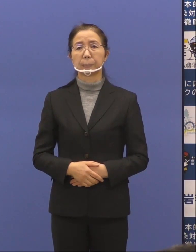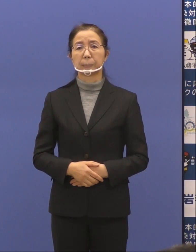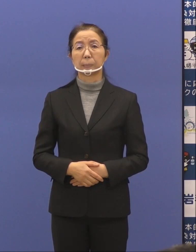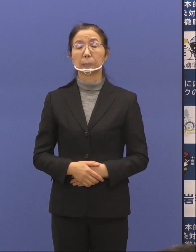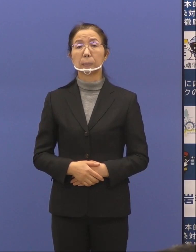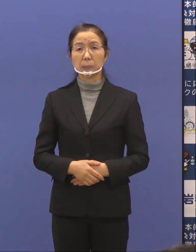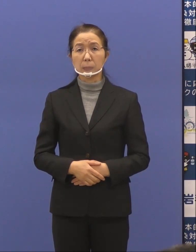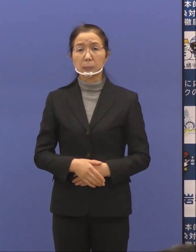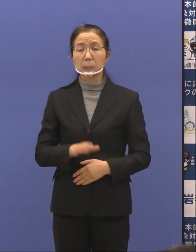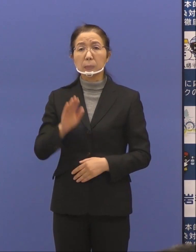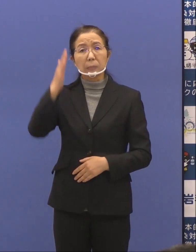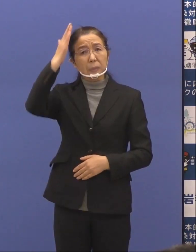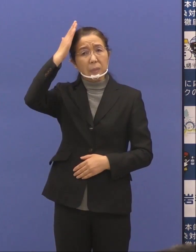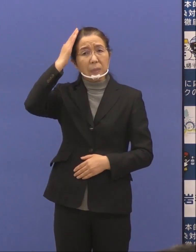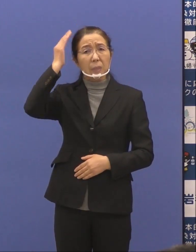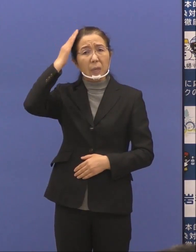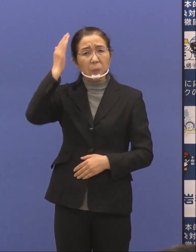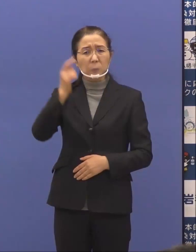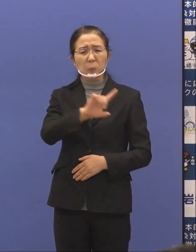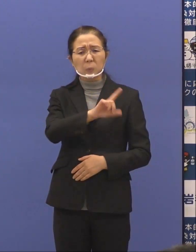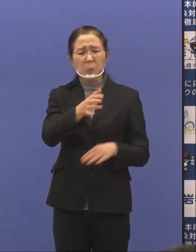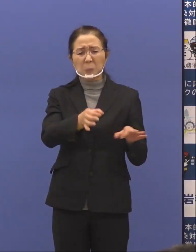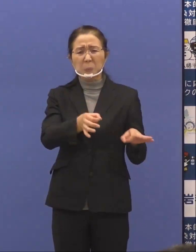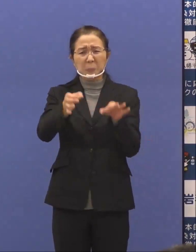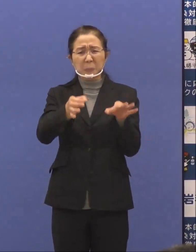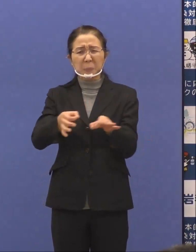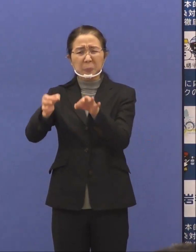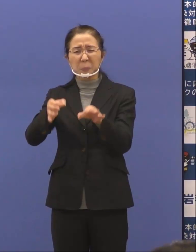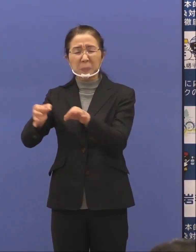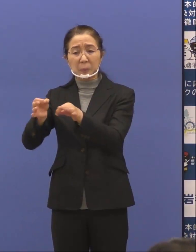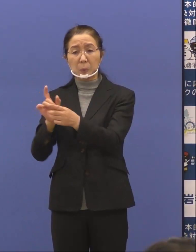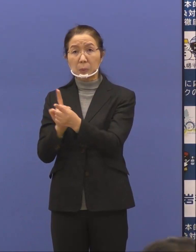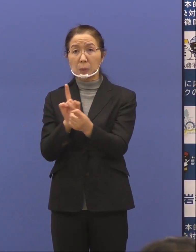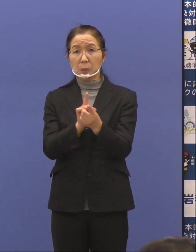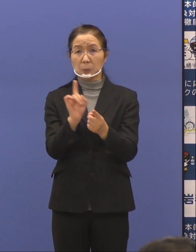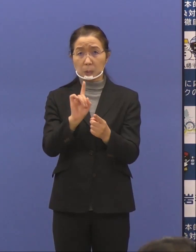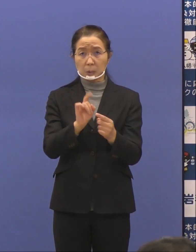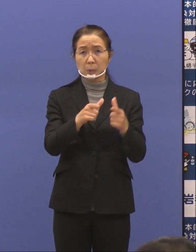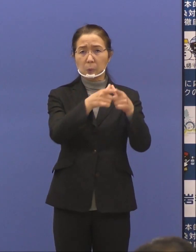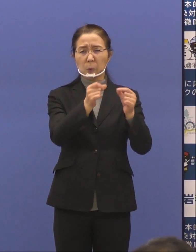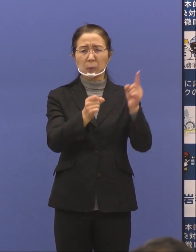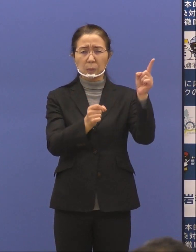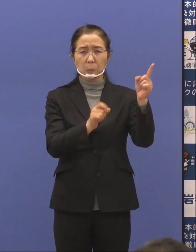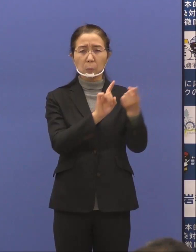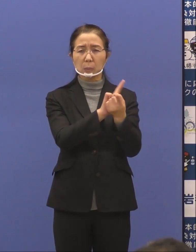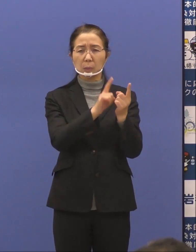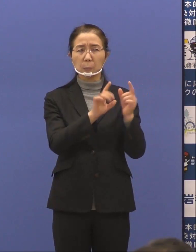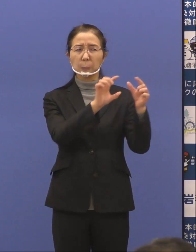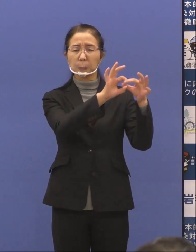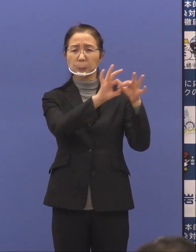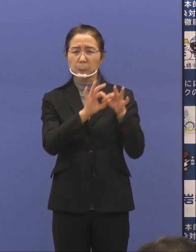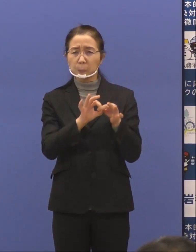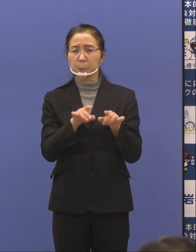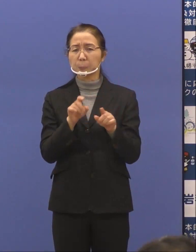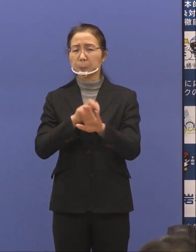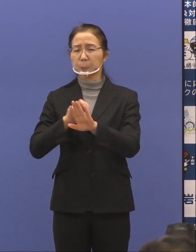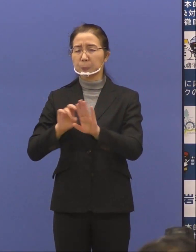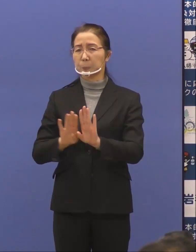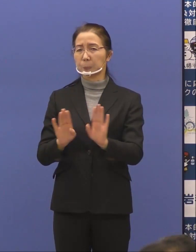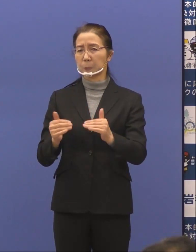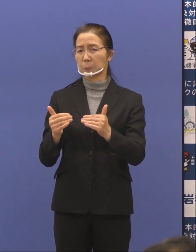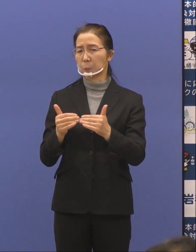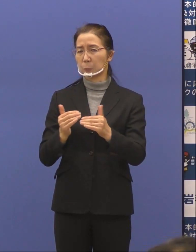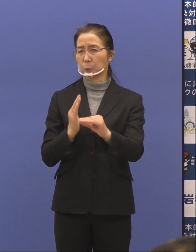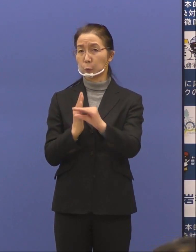なお原油価格物価高騰対策等については国の経済対策を踏まえ現在検討を進めており、12